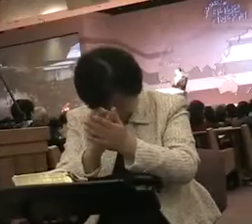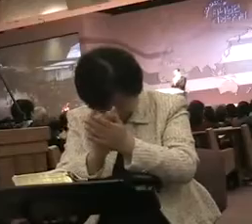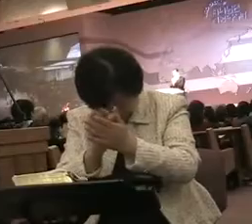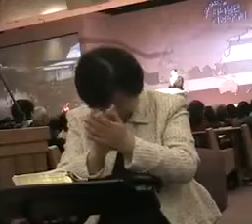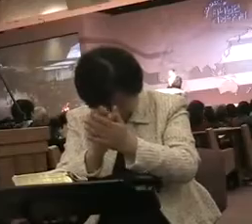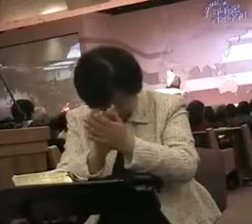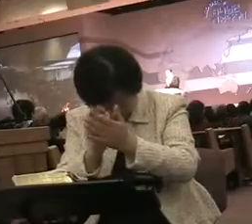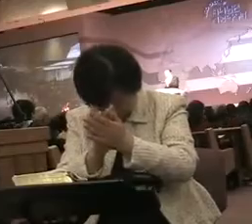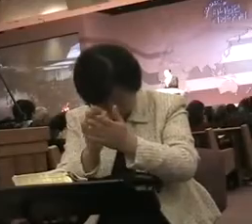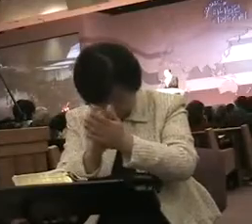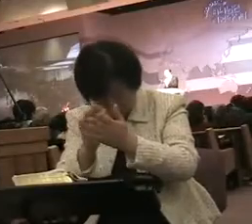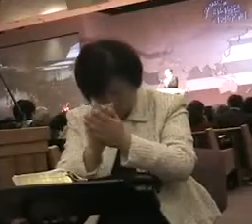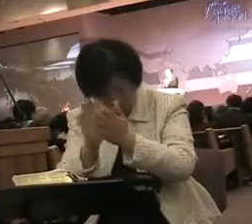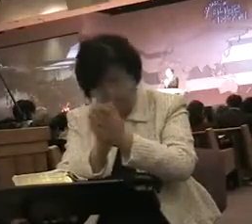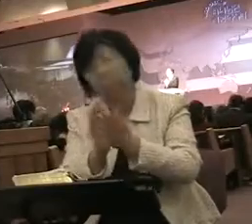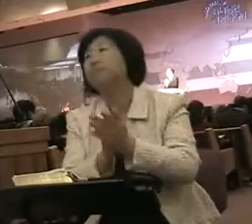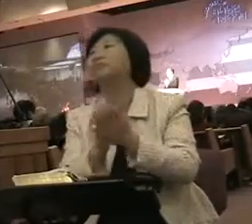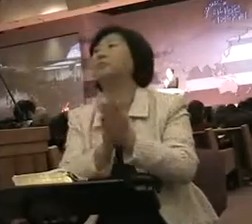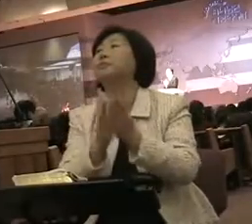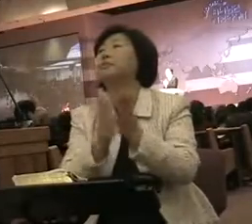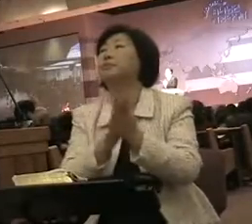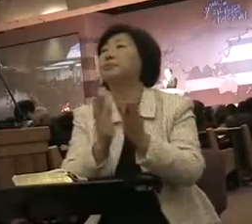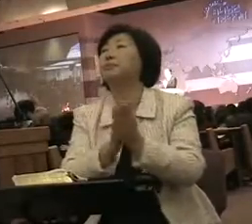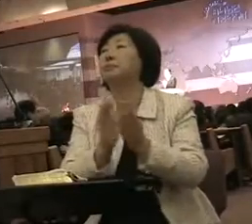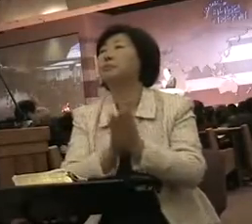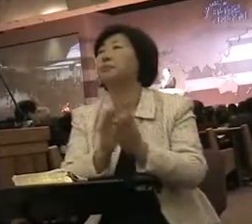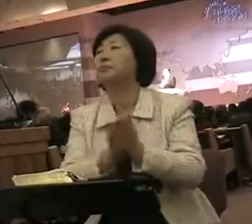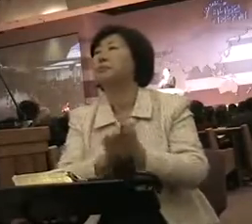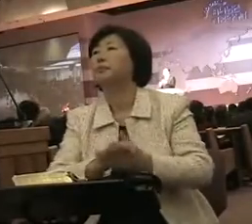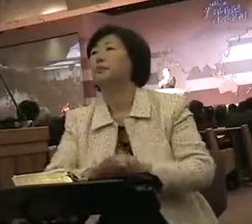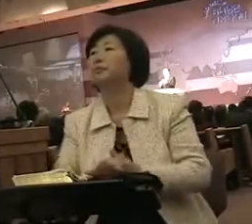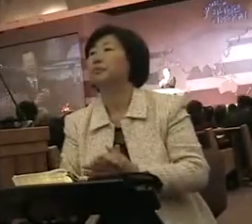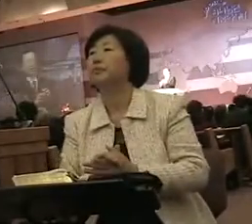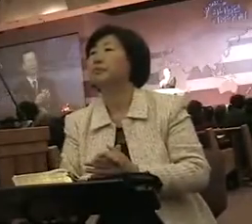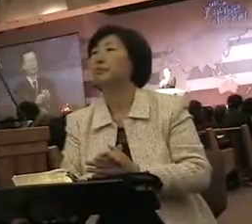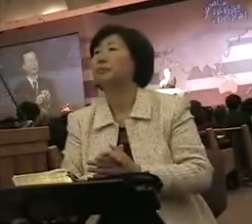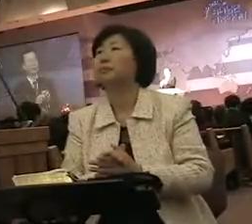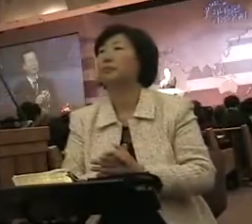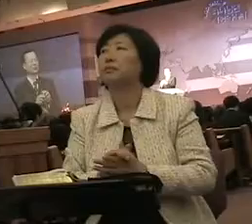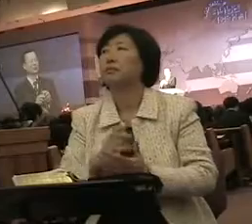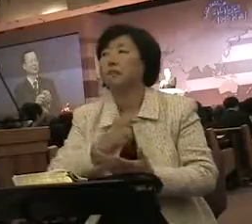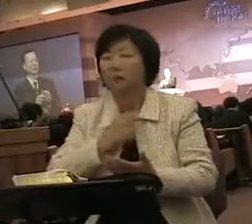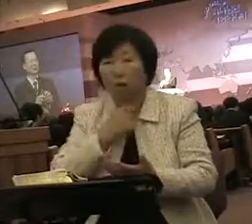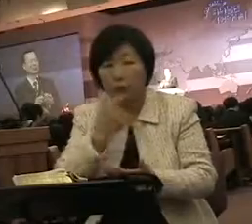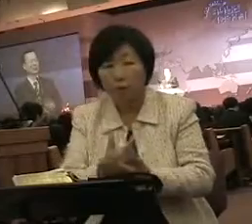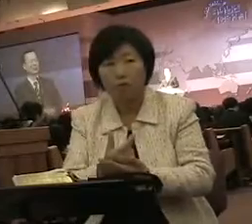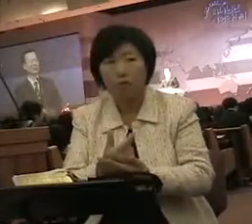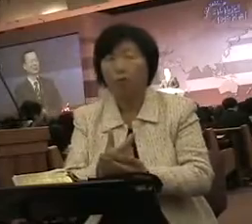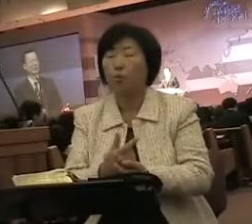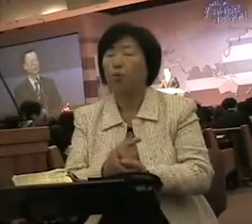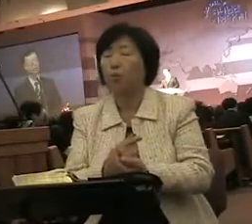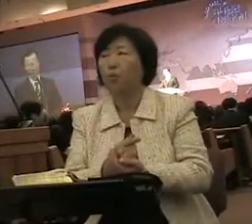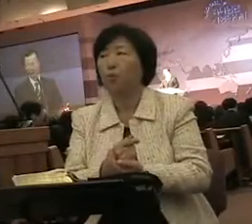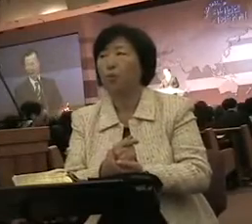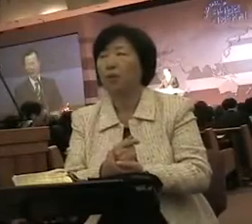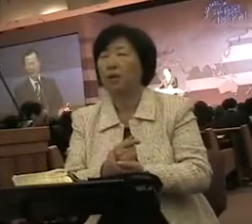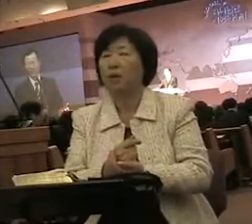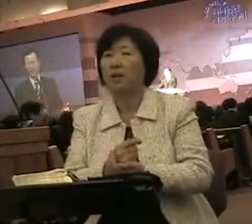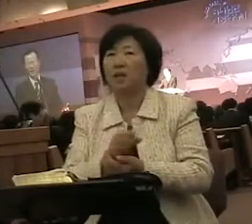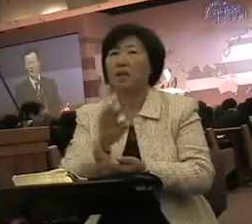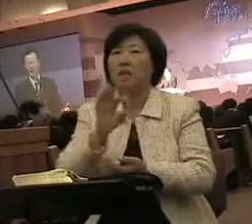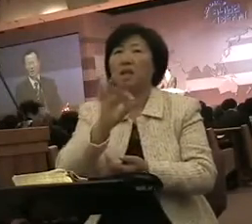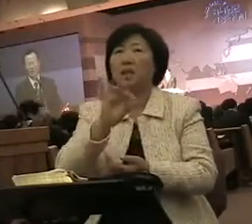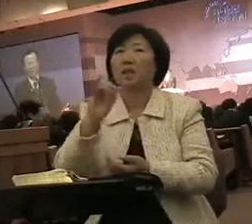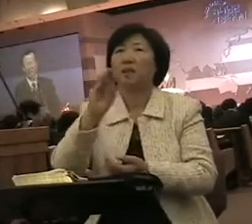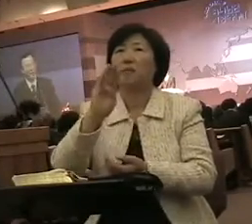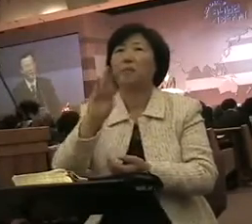너무나 감격 영광스러운 이벤트고